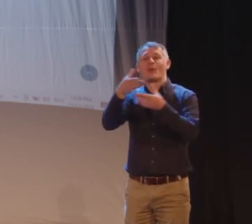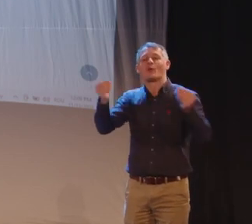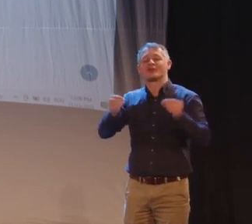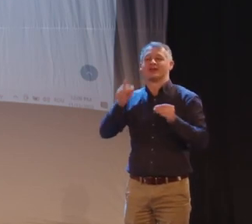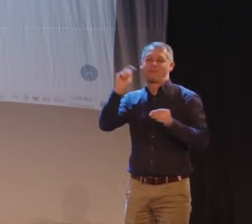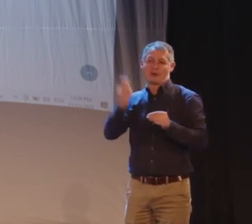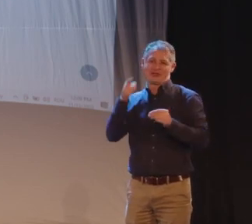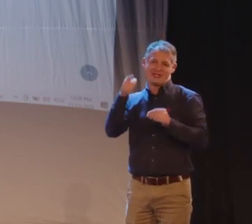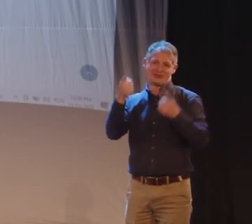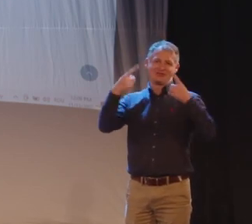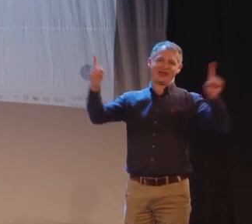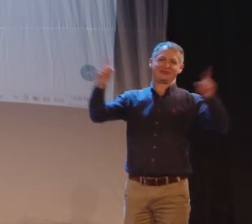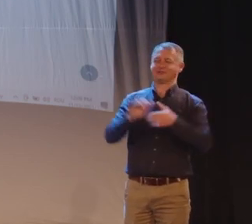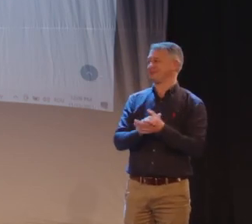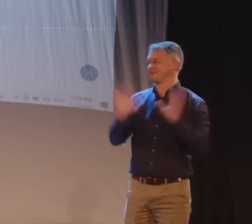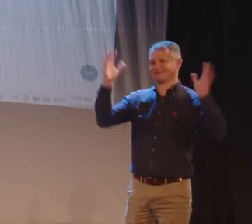gen.